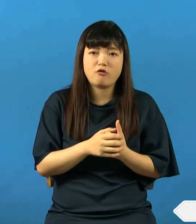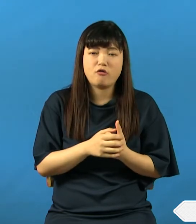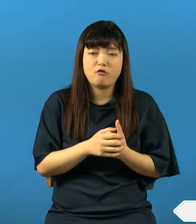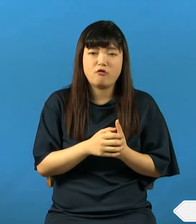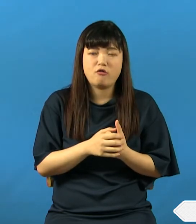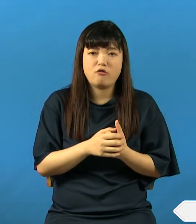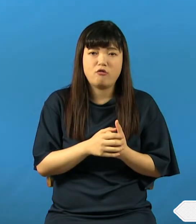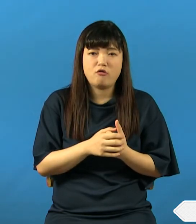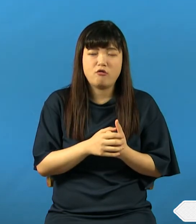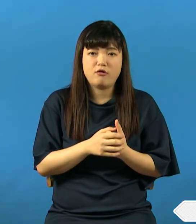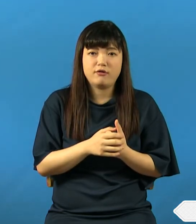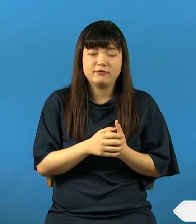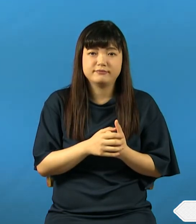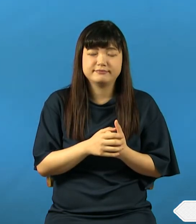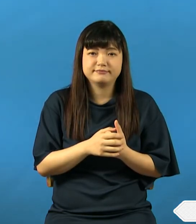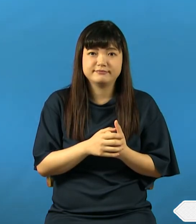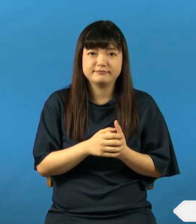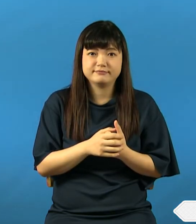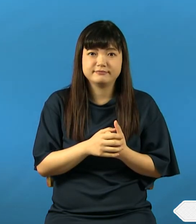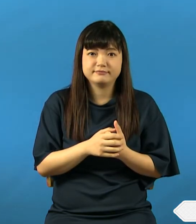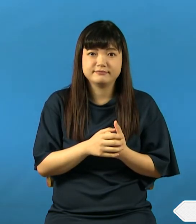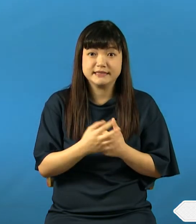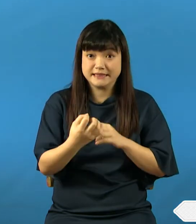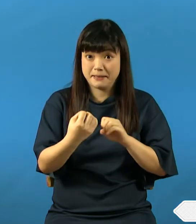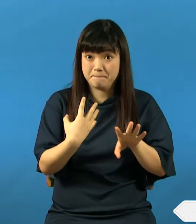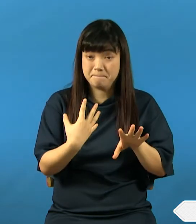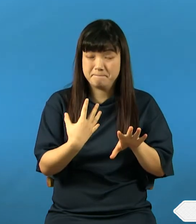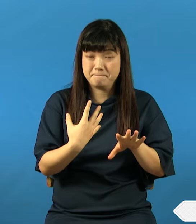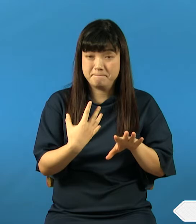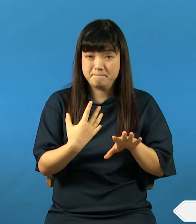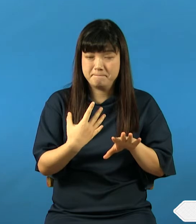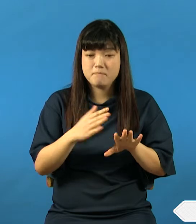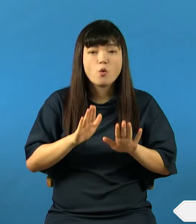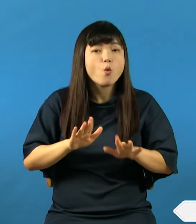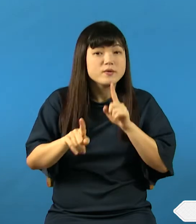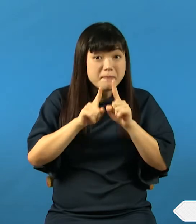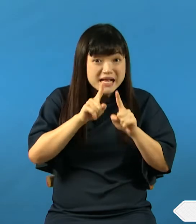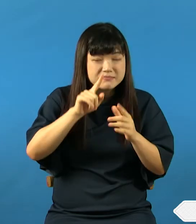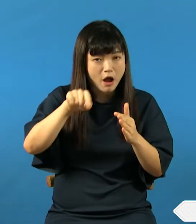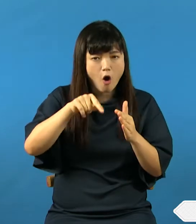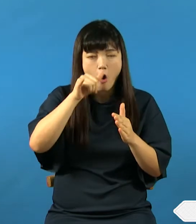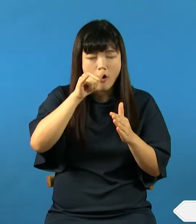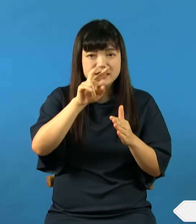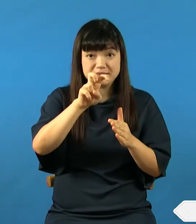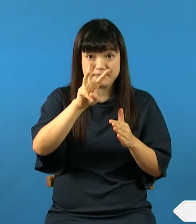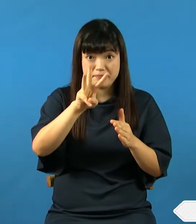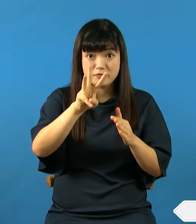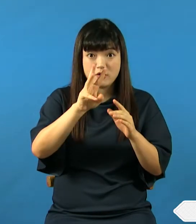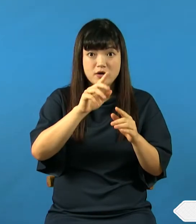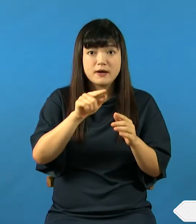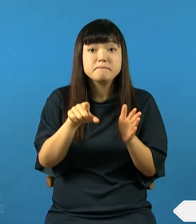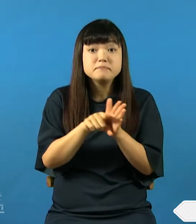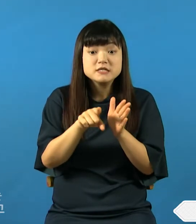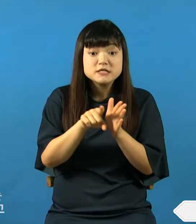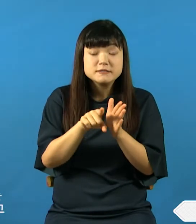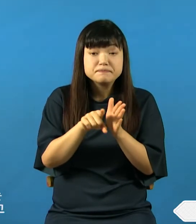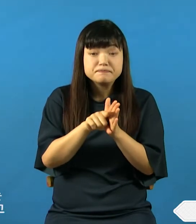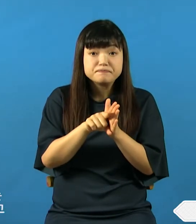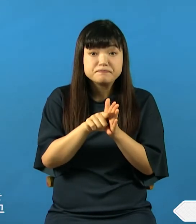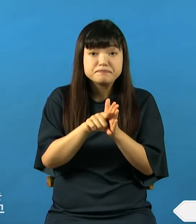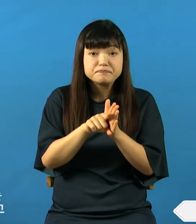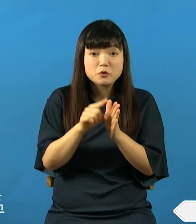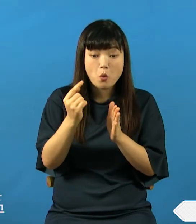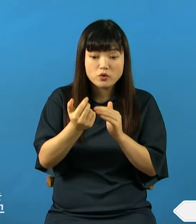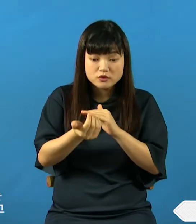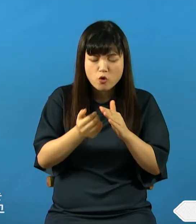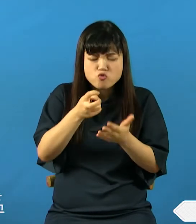주신 것일까? 자, 거기에 대한 답이 오늘 말씀에 있습니다. 23절에